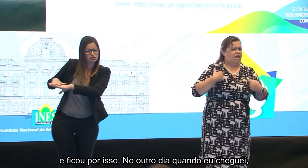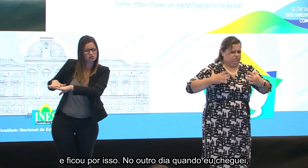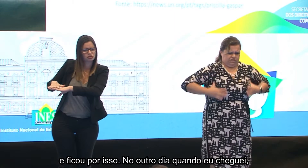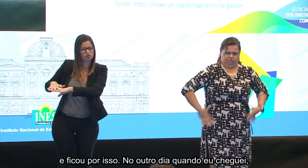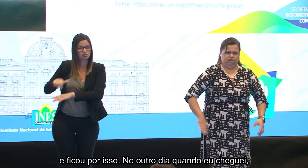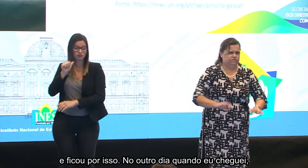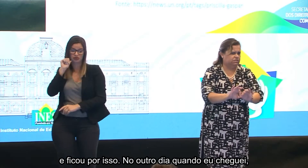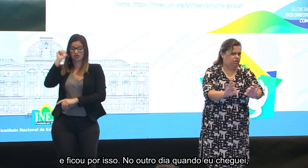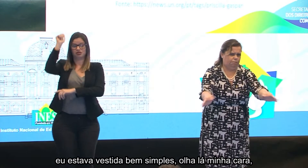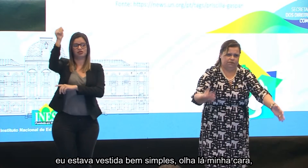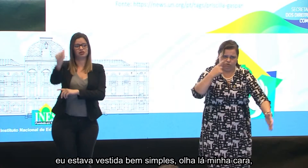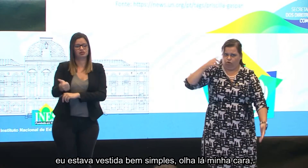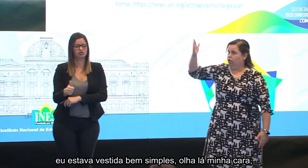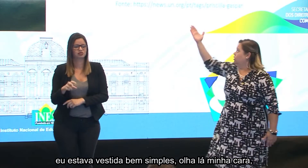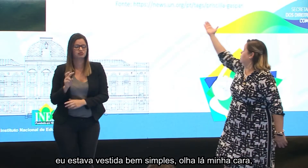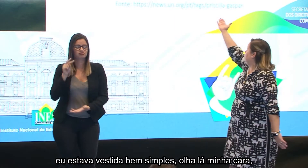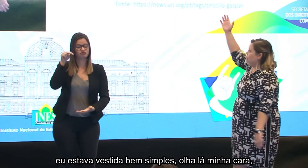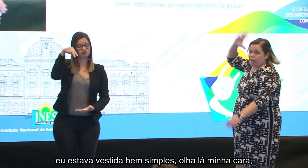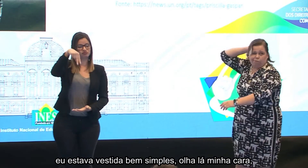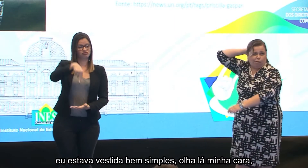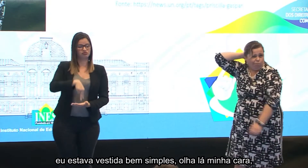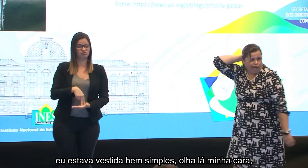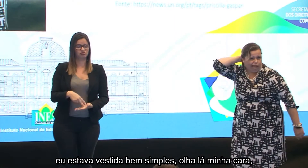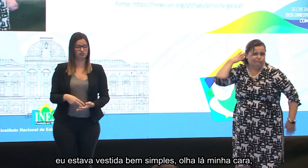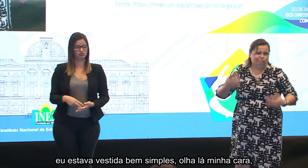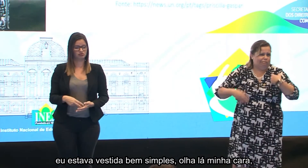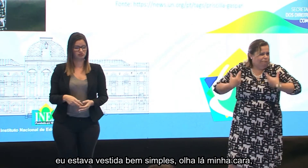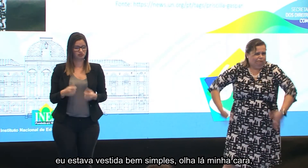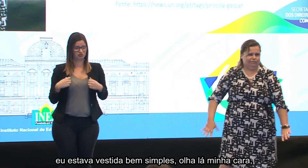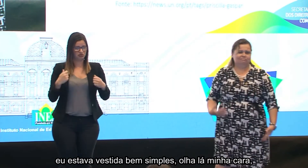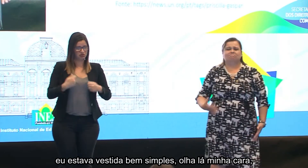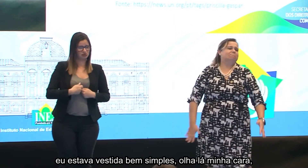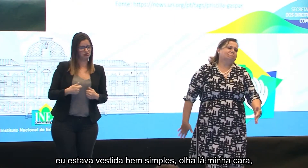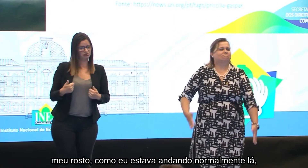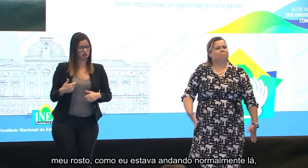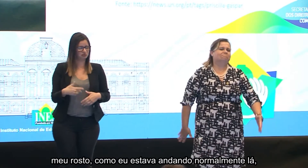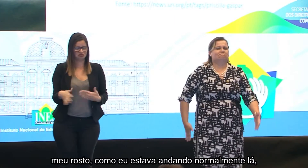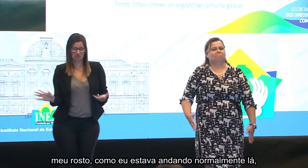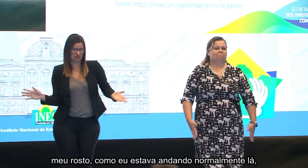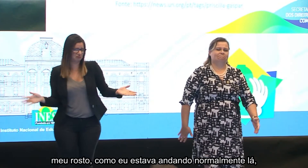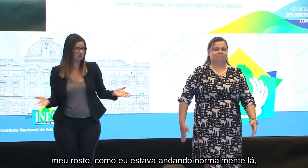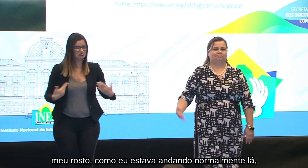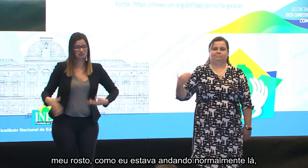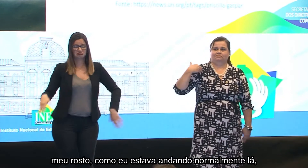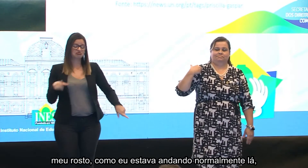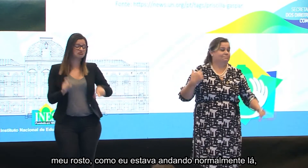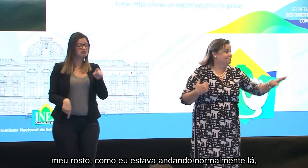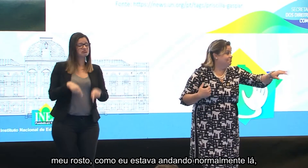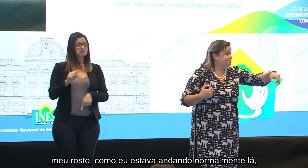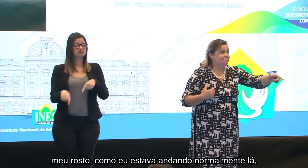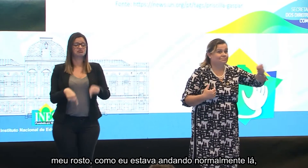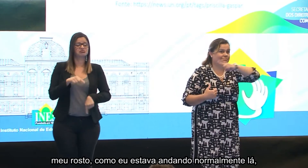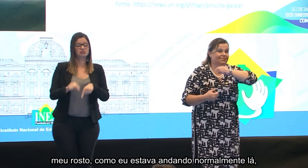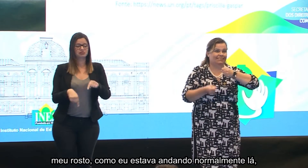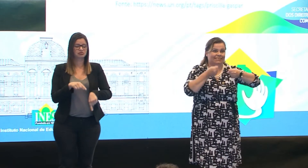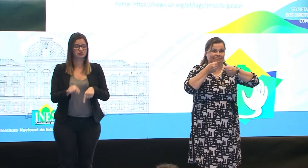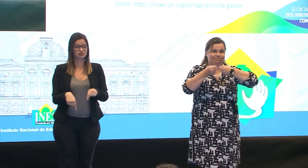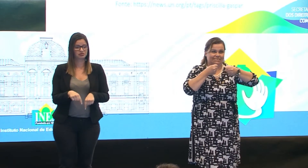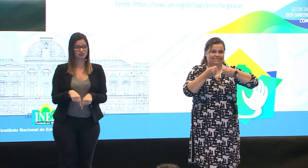outro dia, quando eu cheguei, eu estava vestida bem simples. Olha lá minha cara, meu rosto, como eu estava andando normalmente lá.